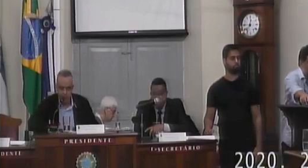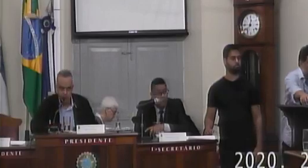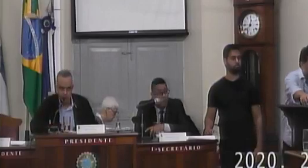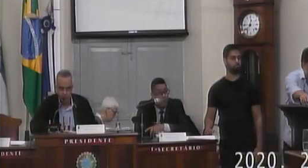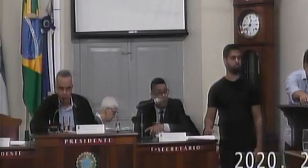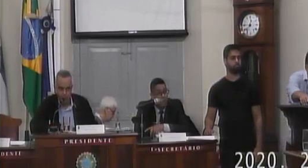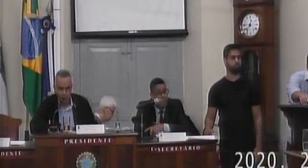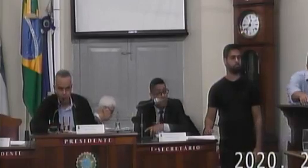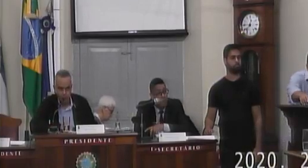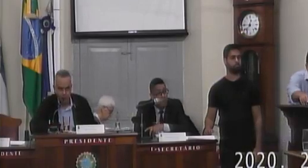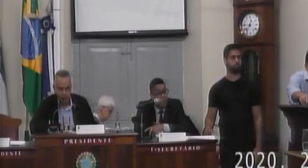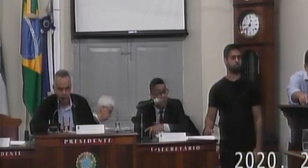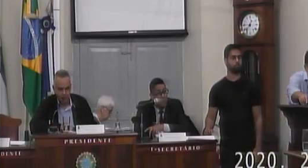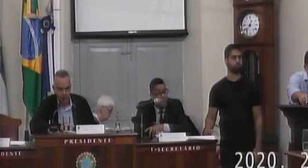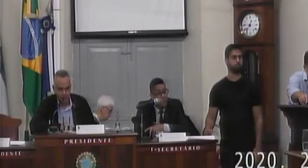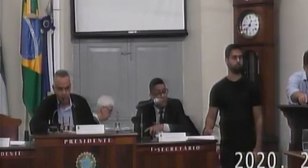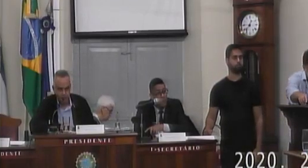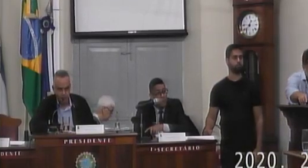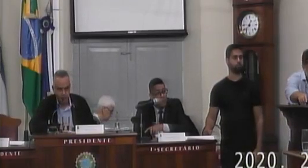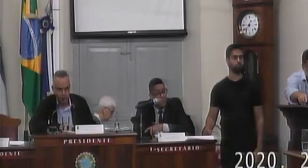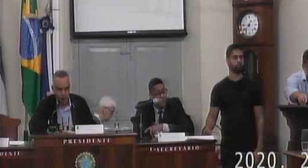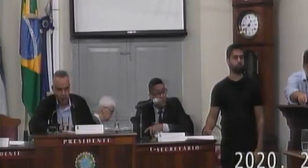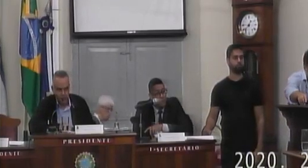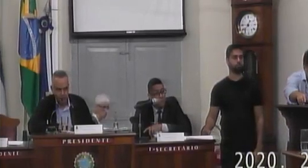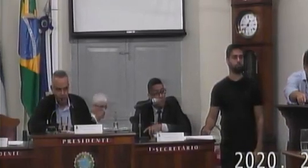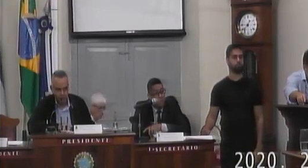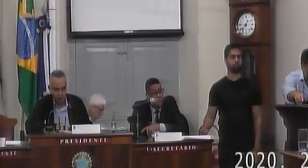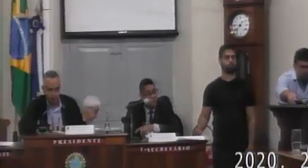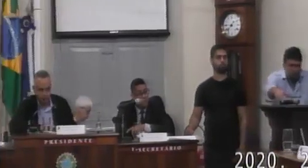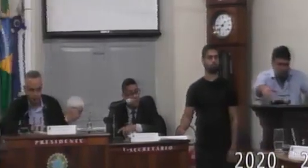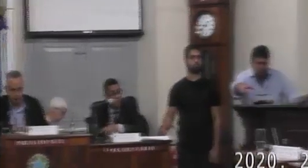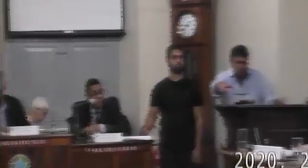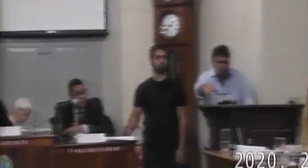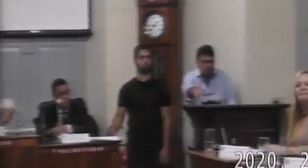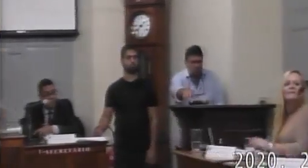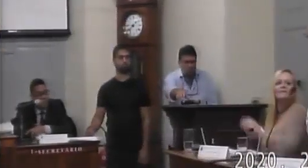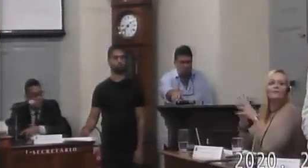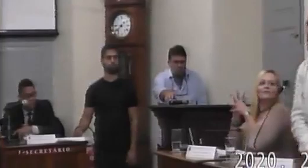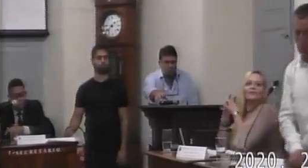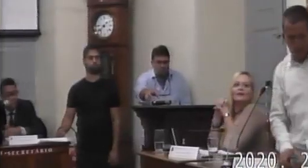Paulo Celso Alves Pena, Celcinho do Bar.